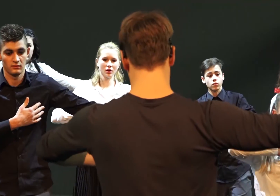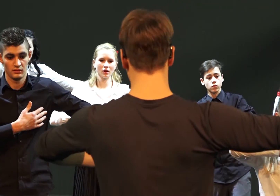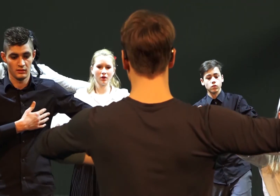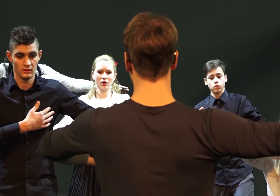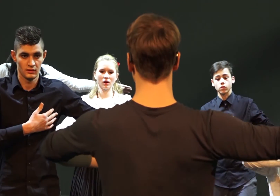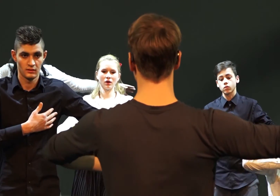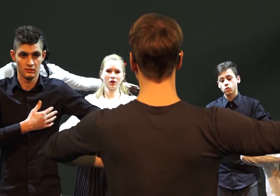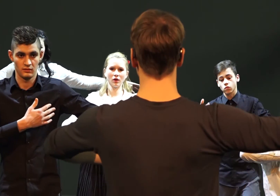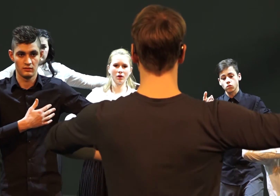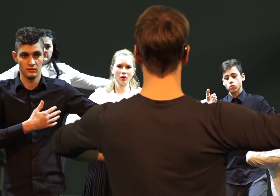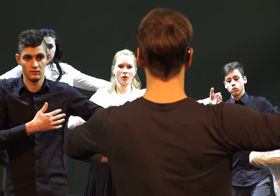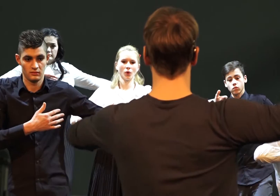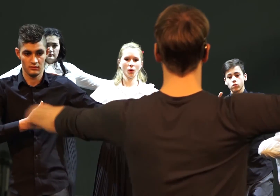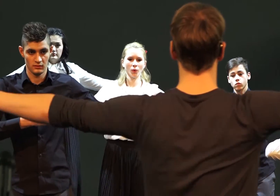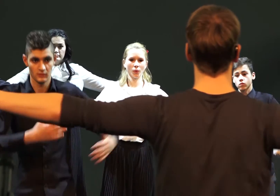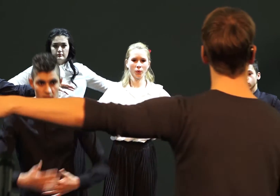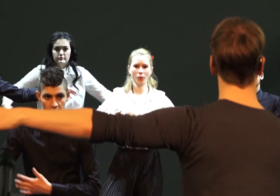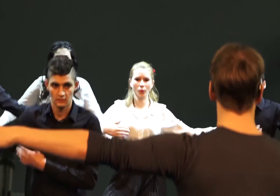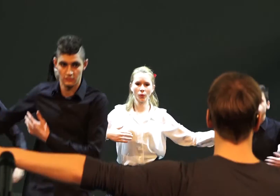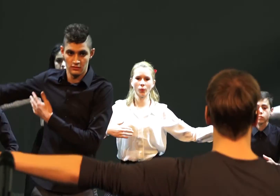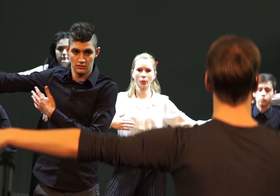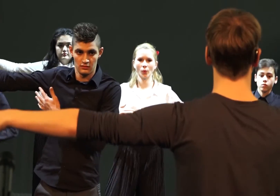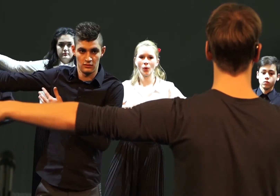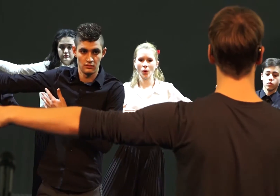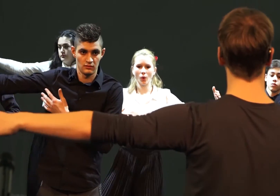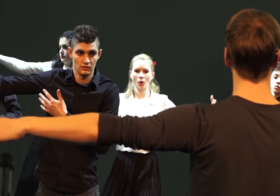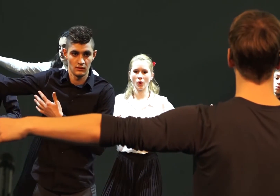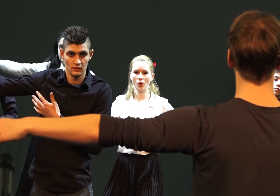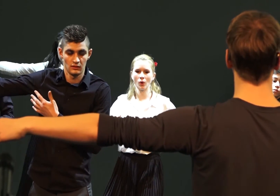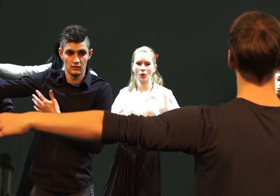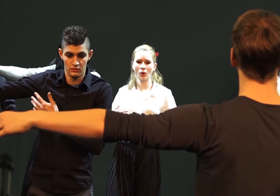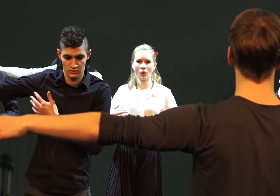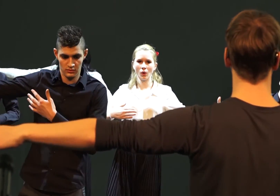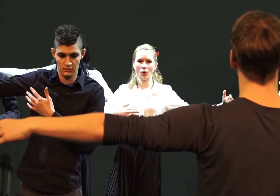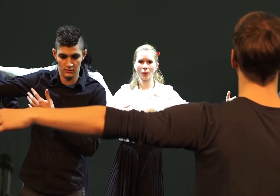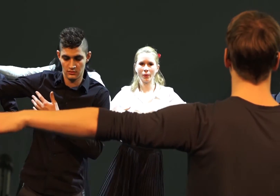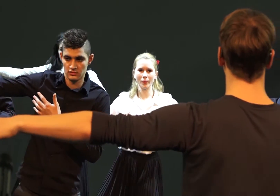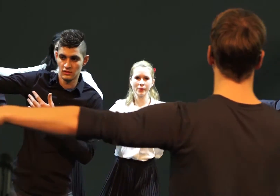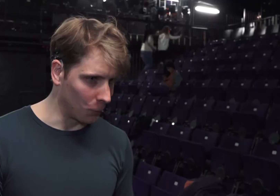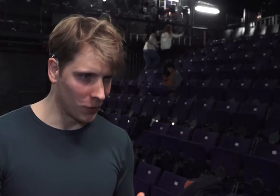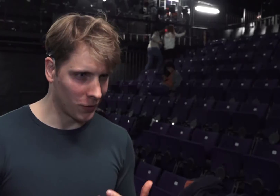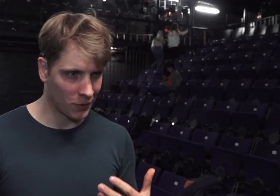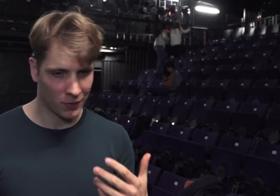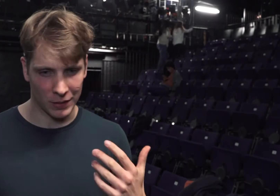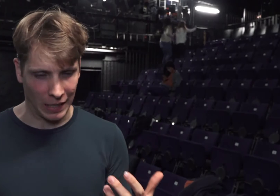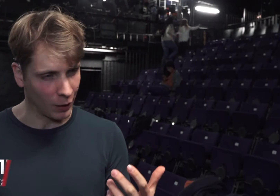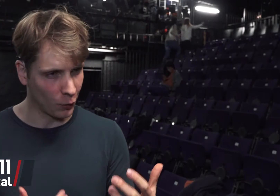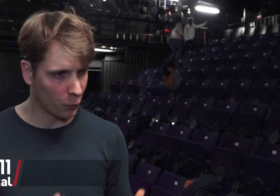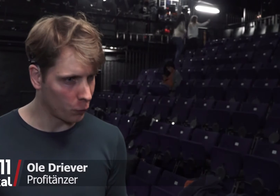ein Tanztheaterstück erfolgreich auf die Bühne zu bringen. Und das handelt von Tagträume, Gedanken,